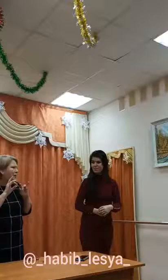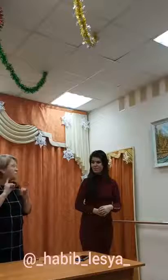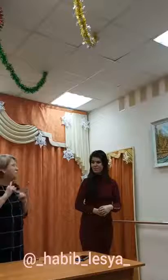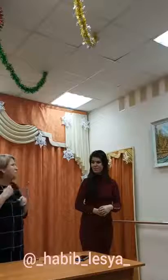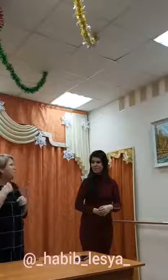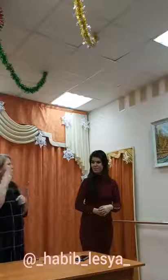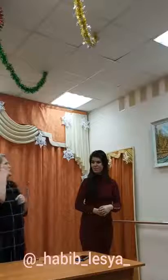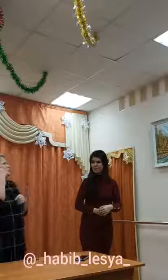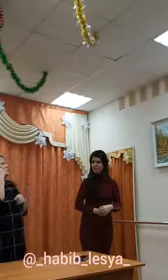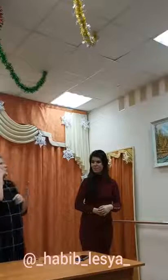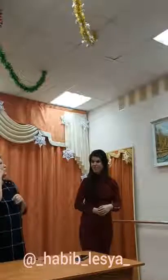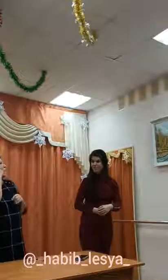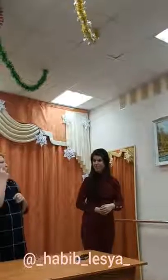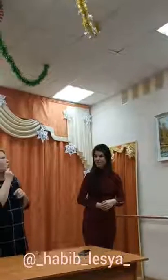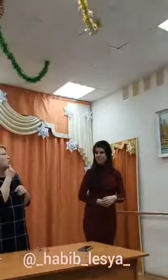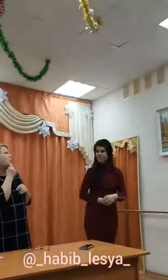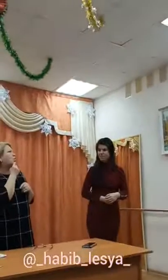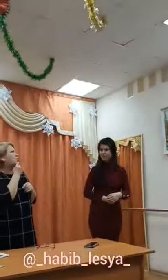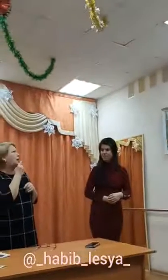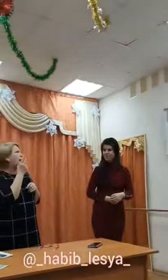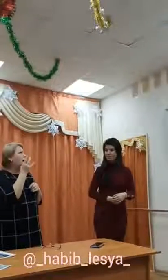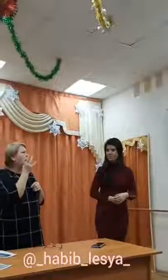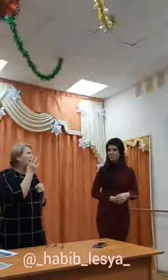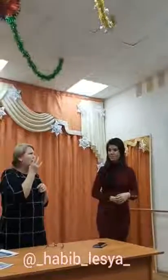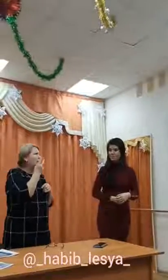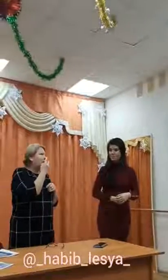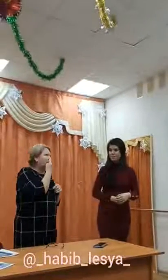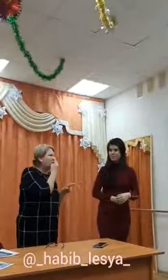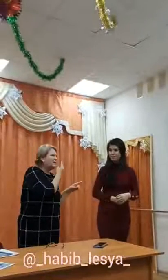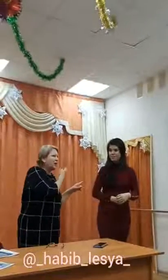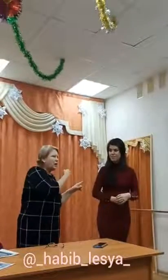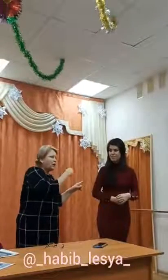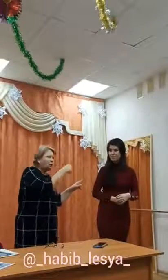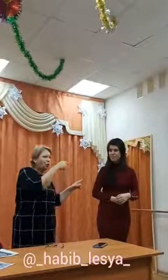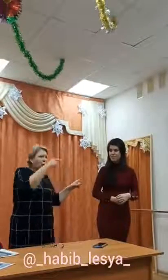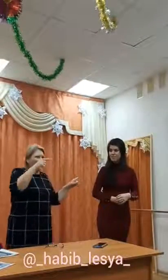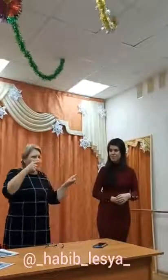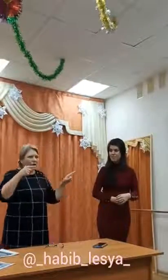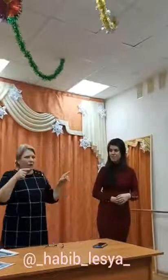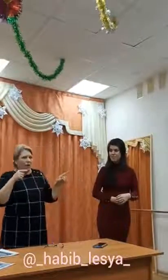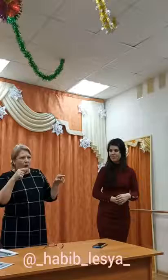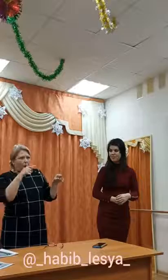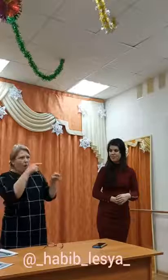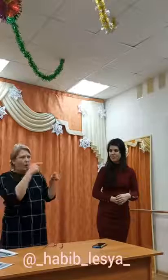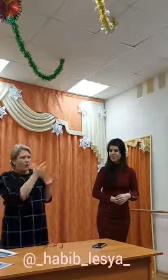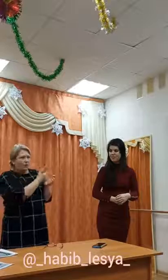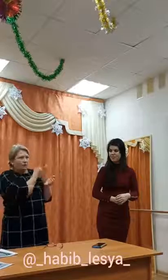Что смелый? Очень трудно. Надо посмотреть на других. О!